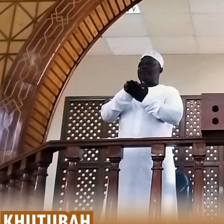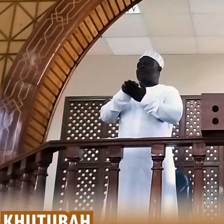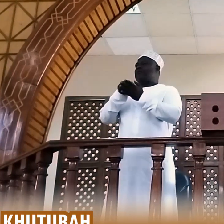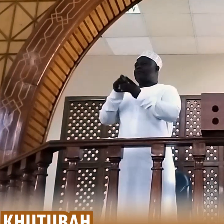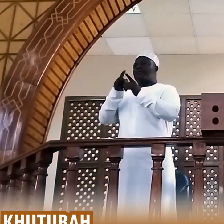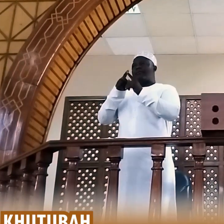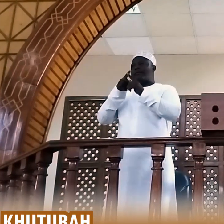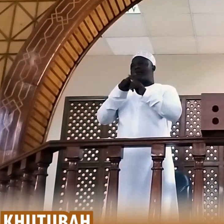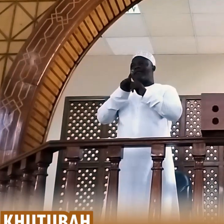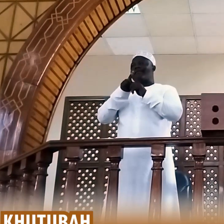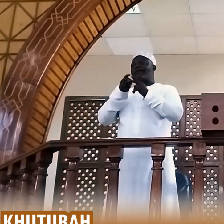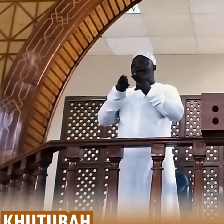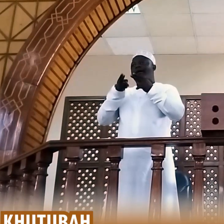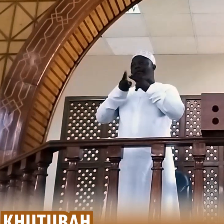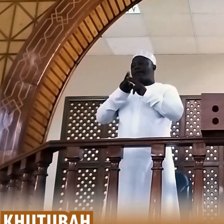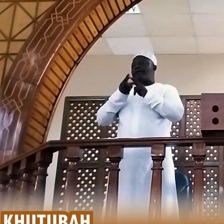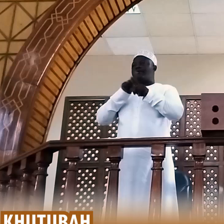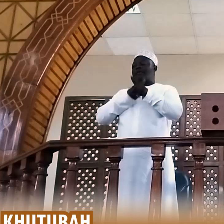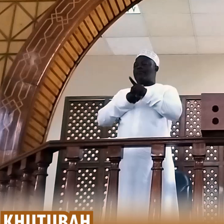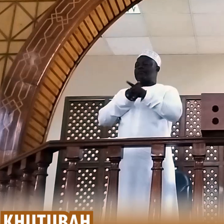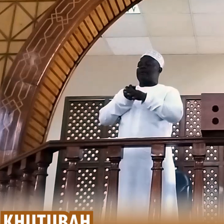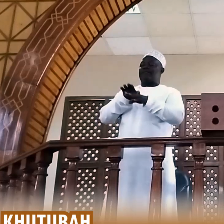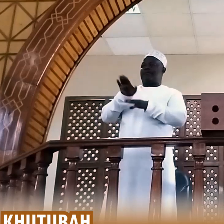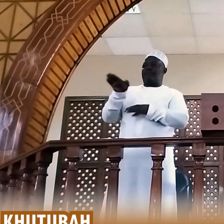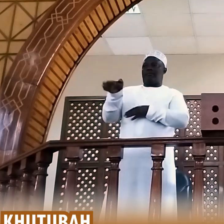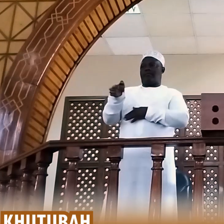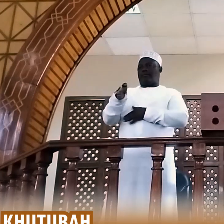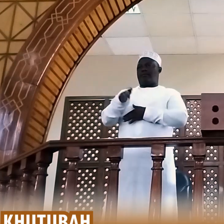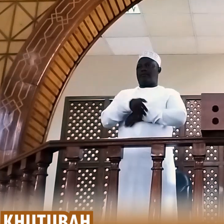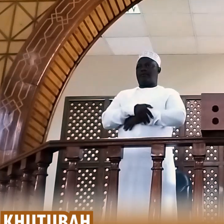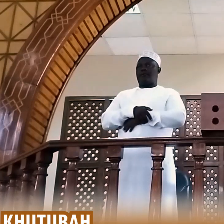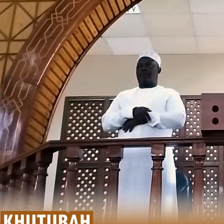فما له من قوة ولا ناصر